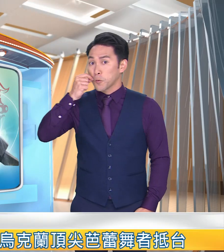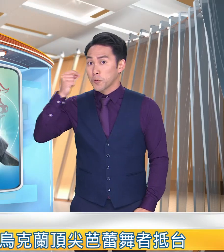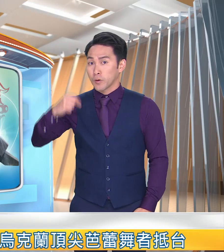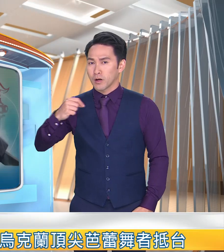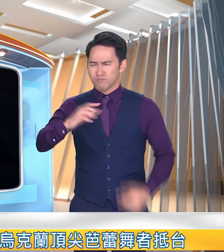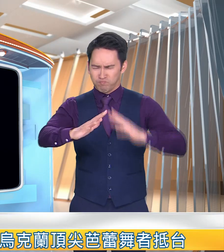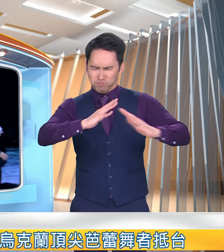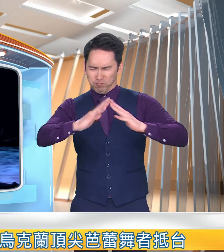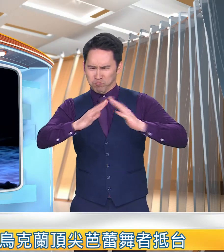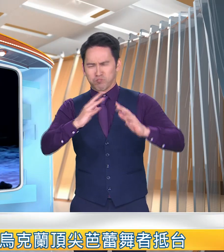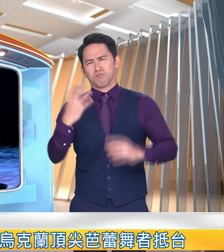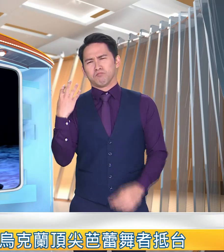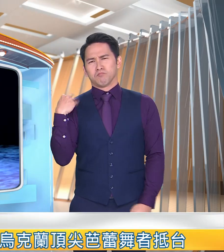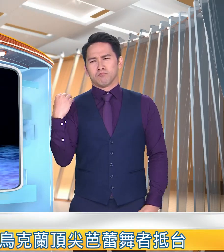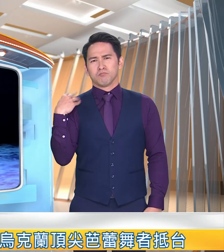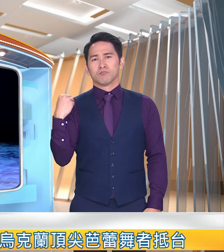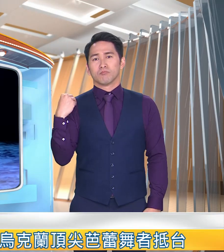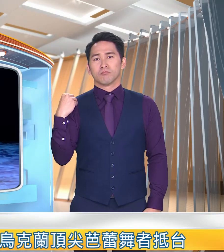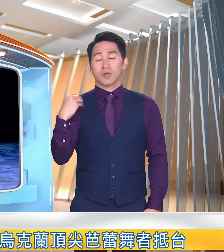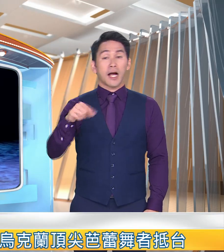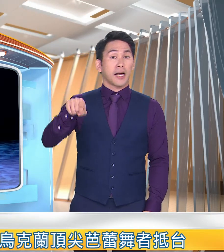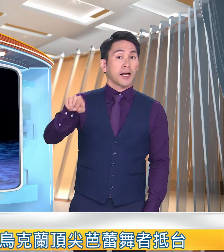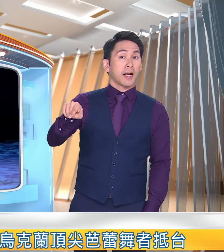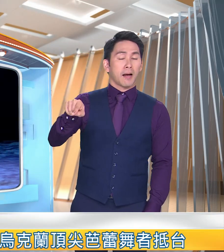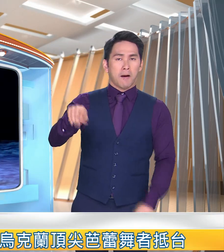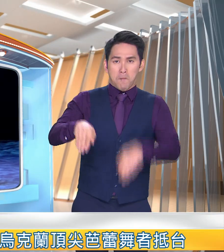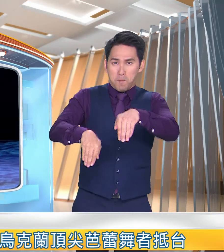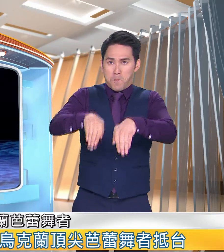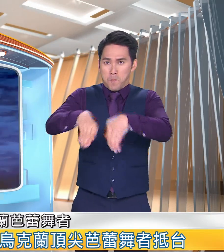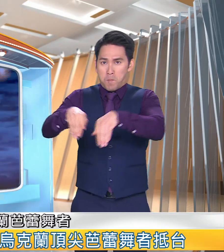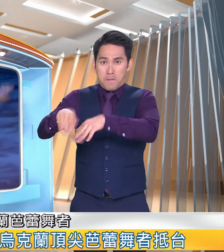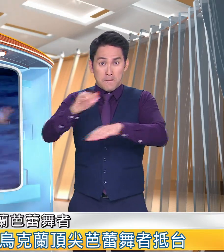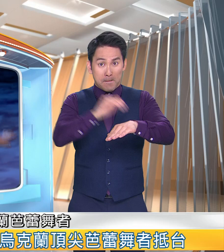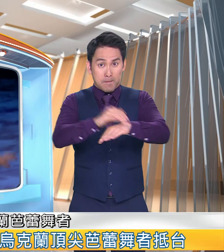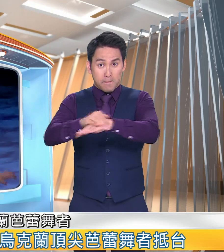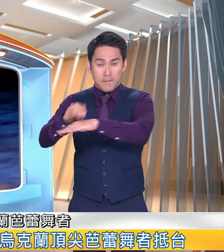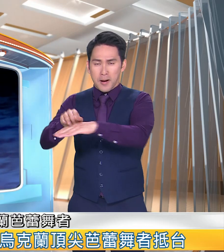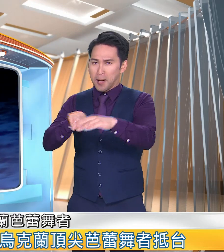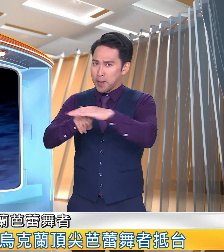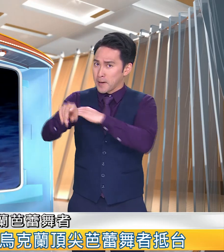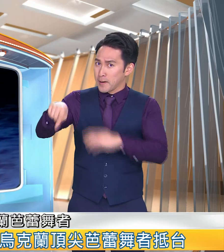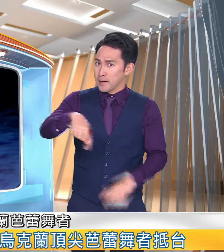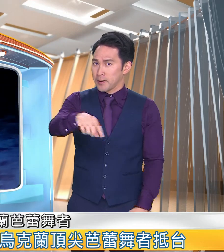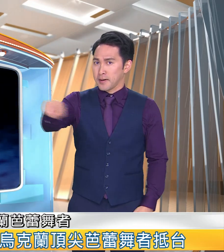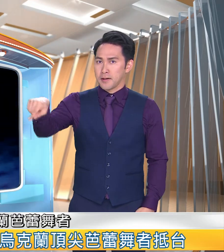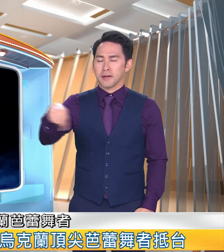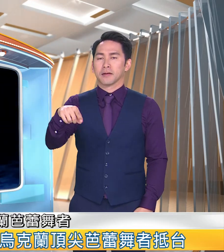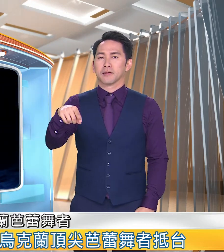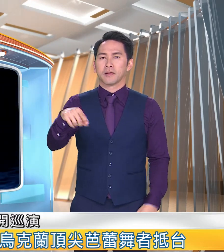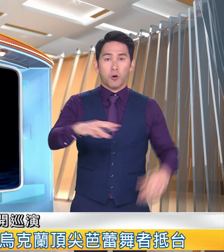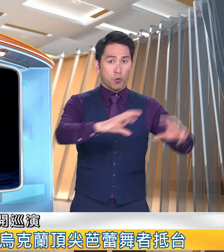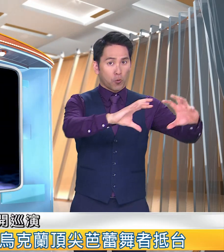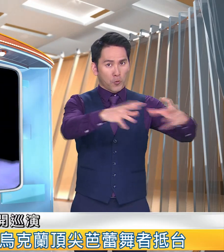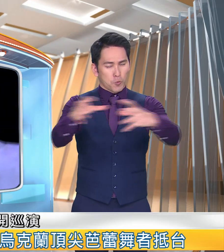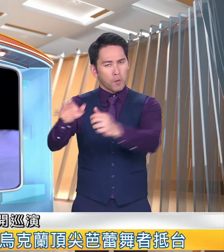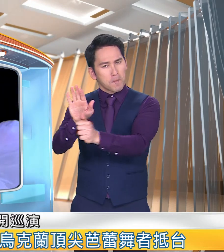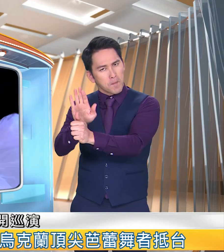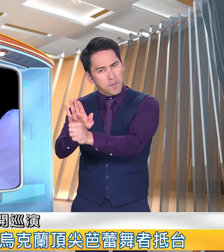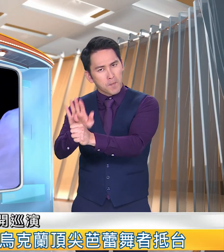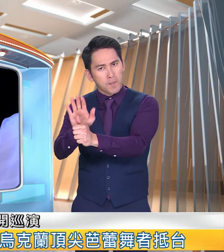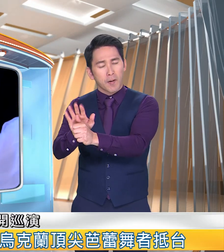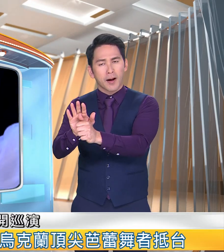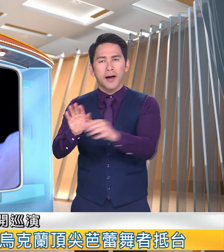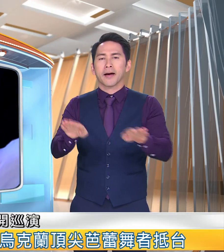俄乌战争还在打，而流离失所的乌克兰芭蕾舞者在各国的声援